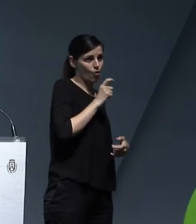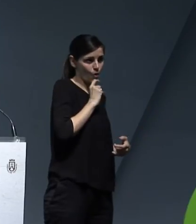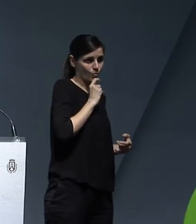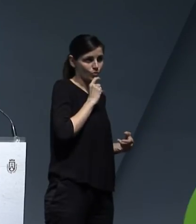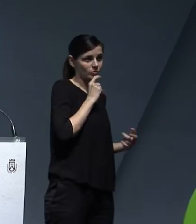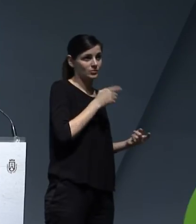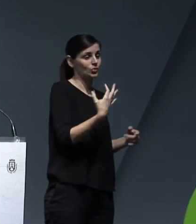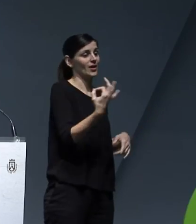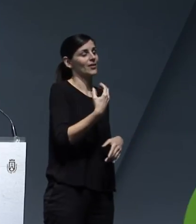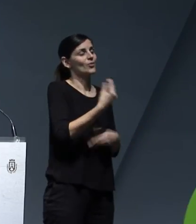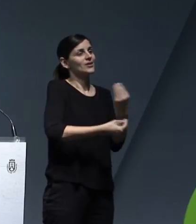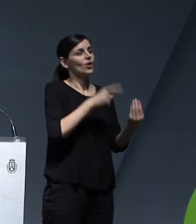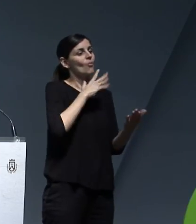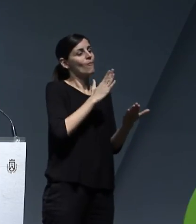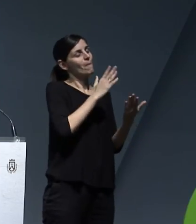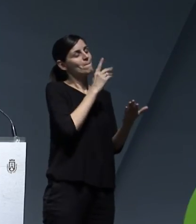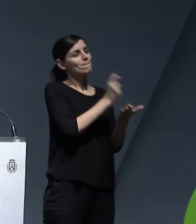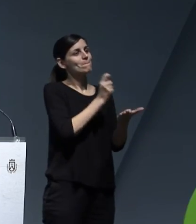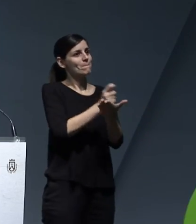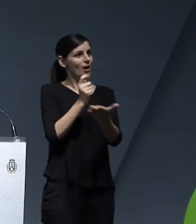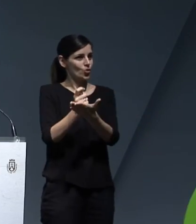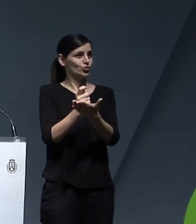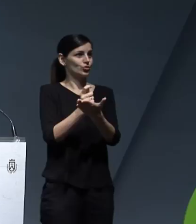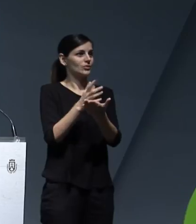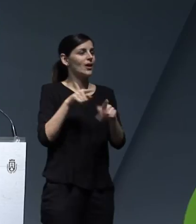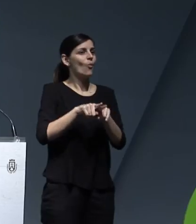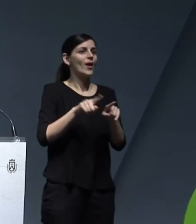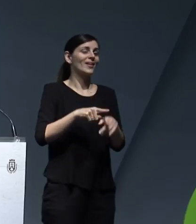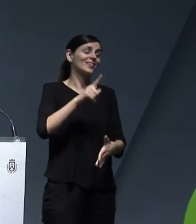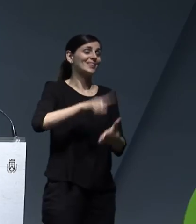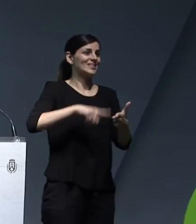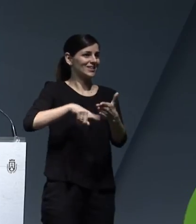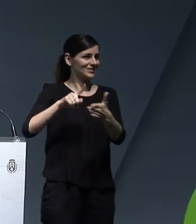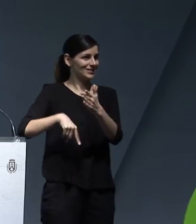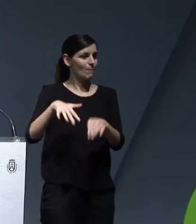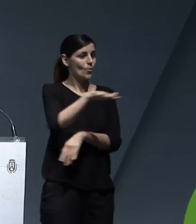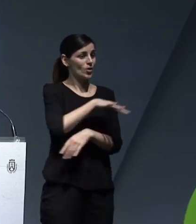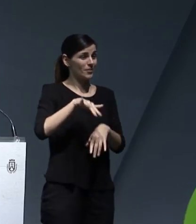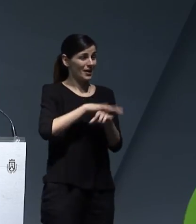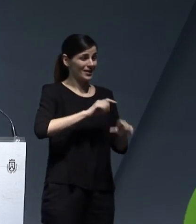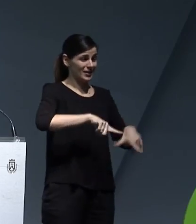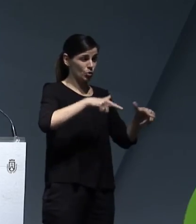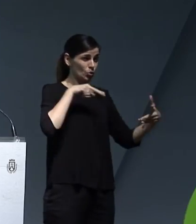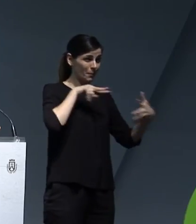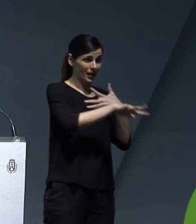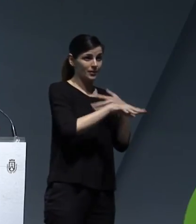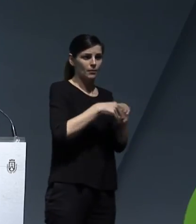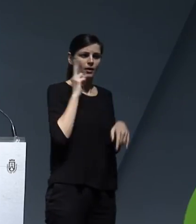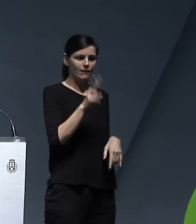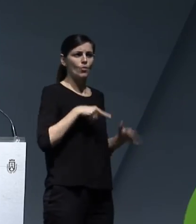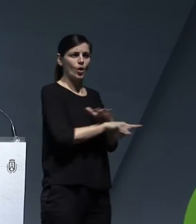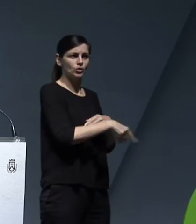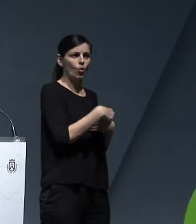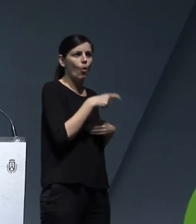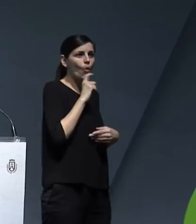pago por generación con tasas municipales de residuos transparentes que reflejan el coste real de la gestión, que deben